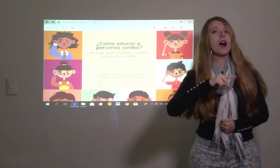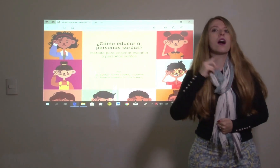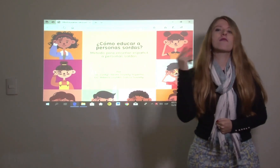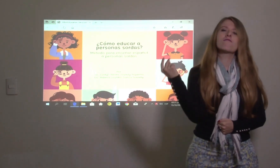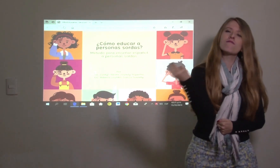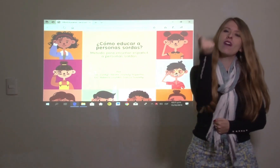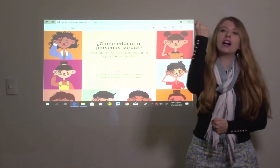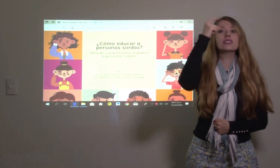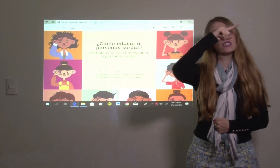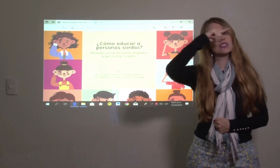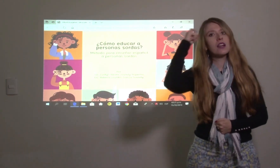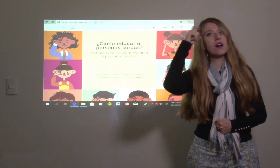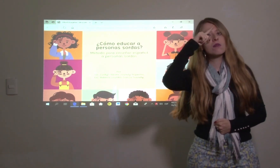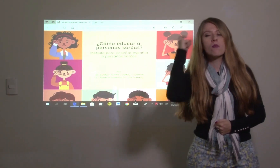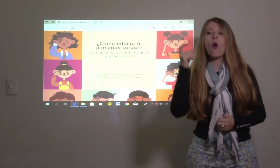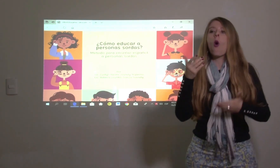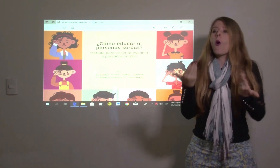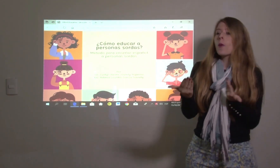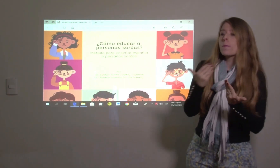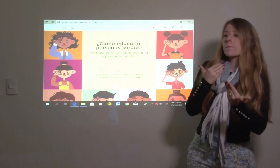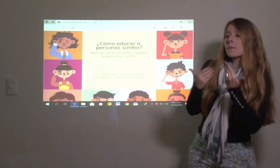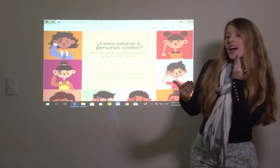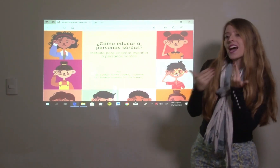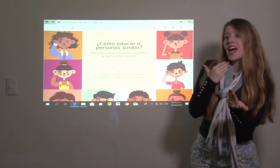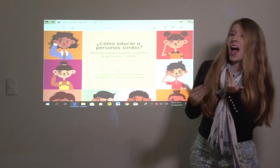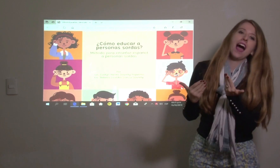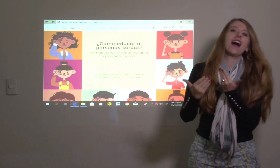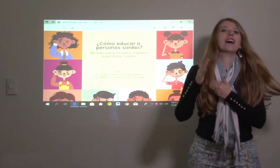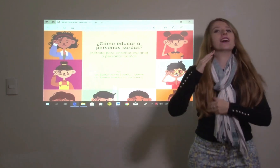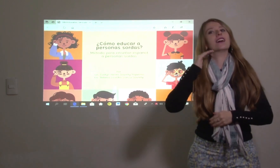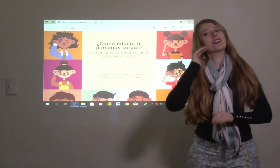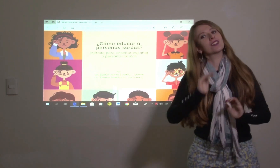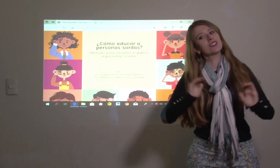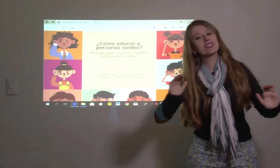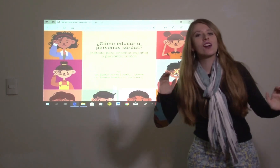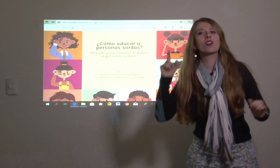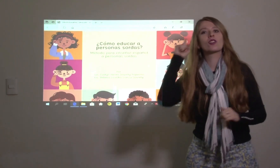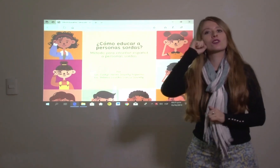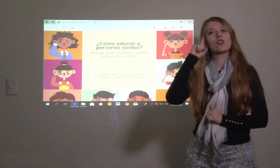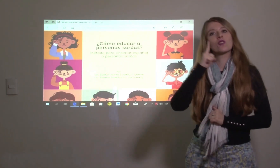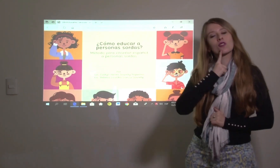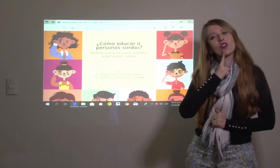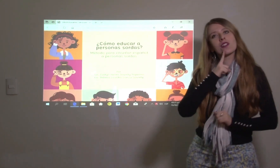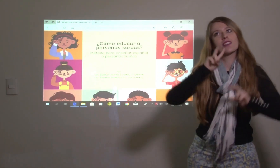profesores, y facilitarles el trabajo de comunicación con los niños y niñas sordos.